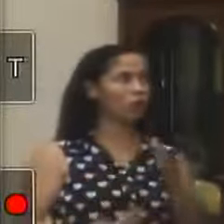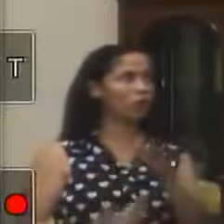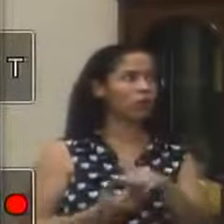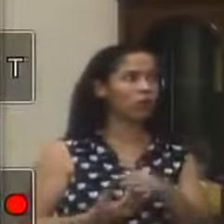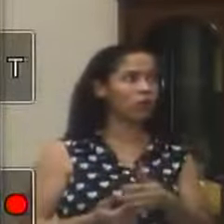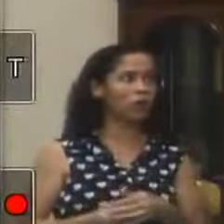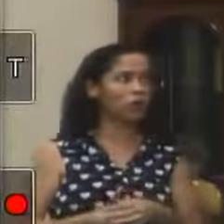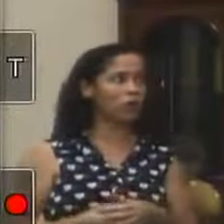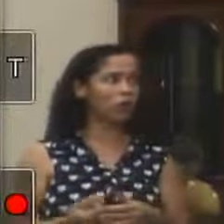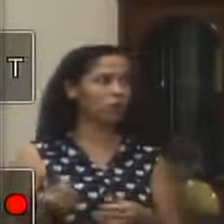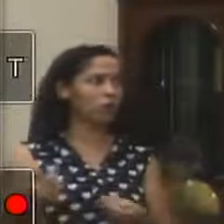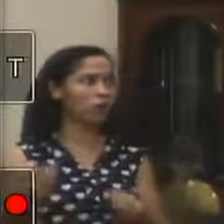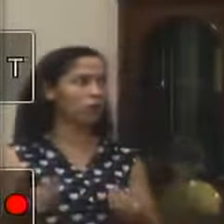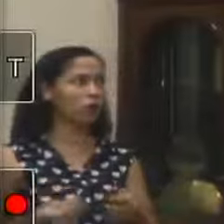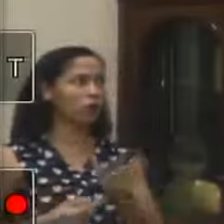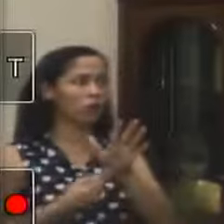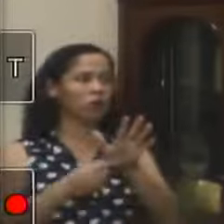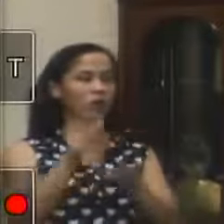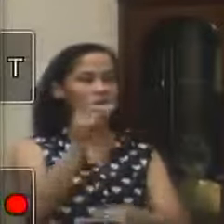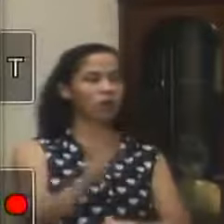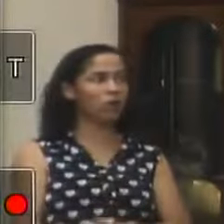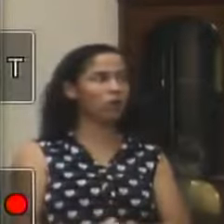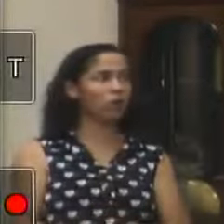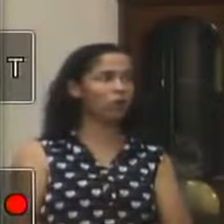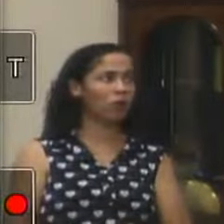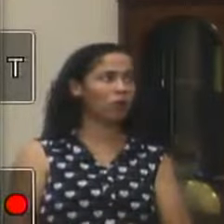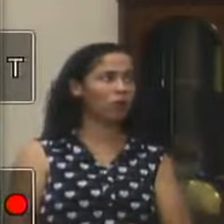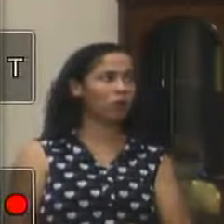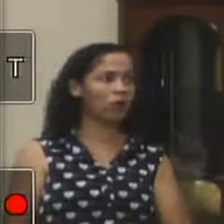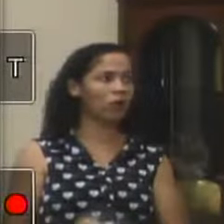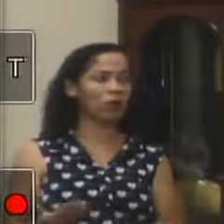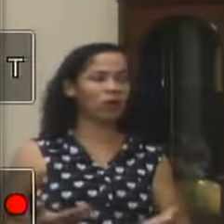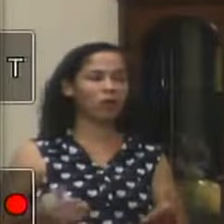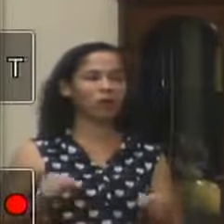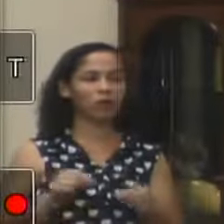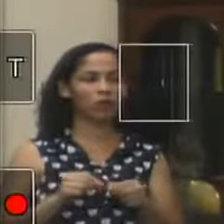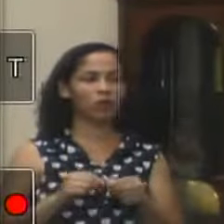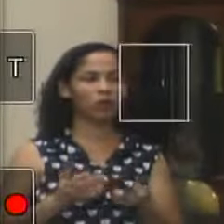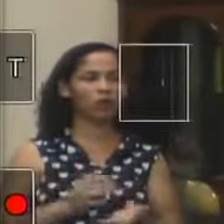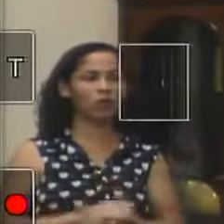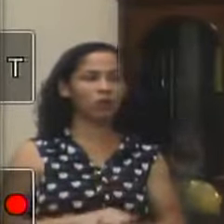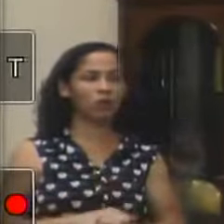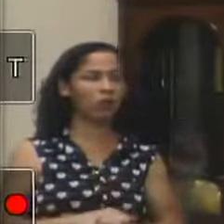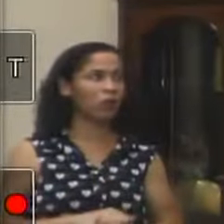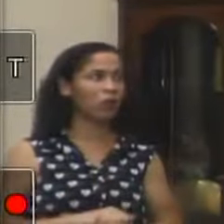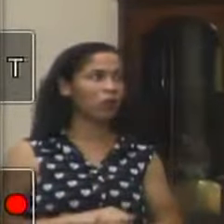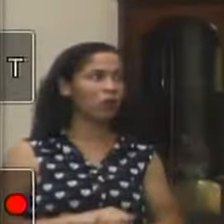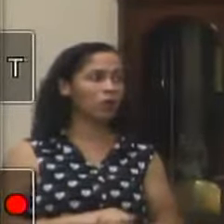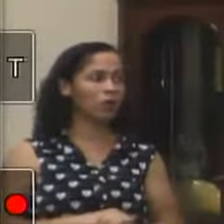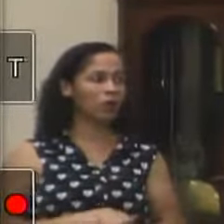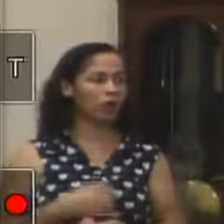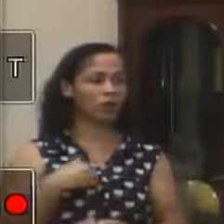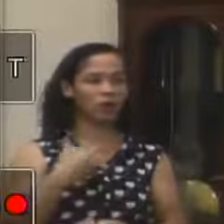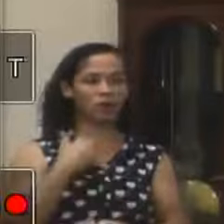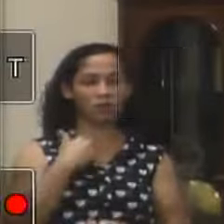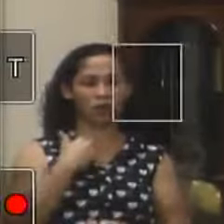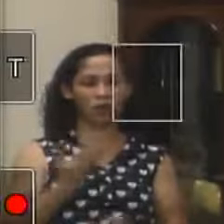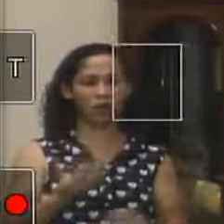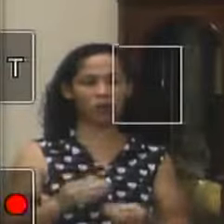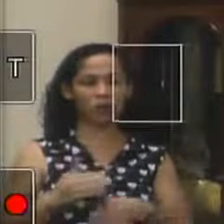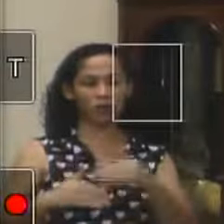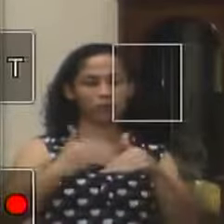gente vai ter esse balancete mostrando para o povo exatamente como a casa aqui legislativa se posicionou com relação a isso. Não tem como, né, já que a